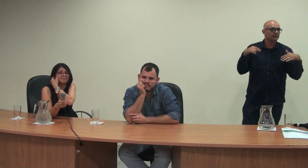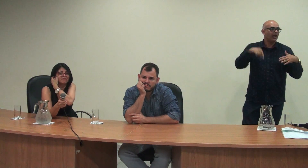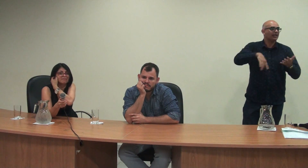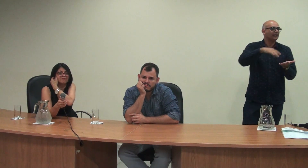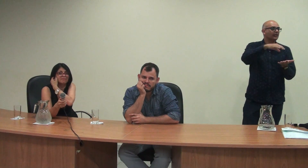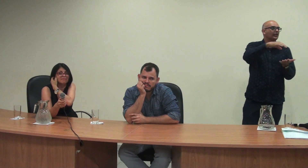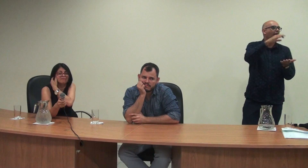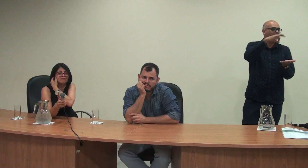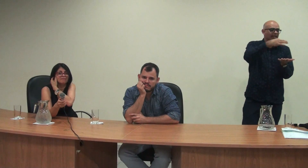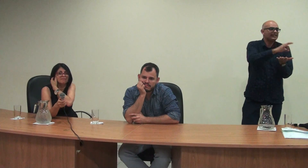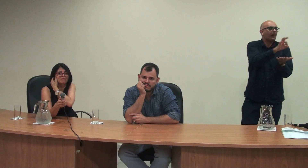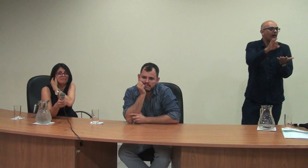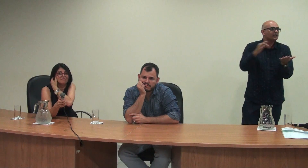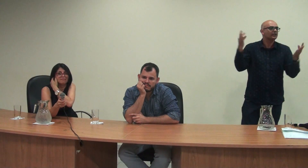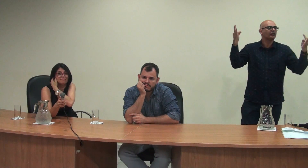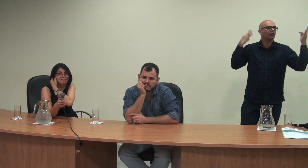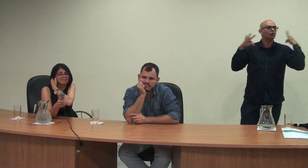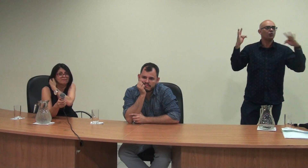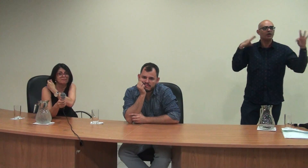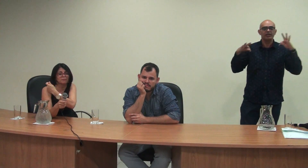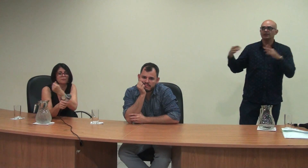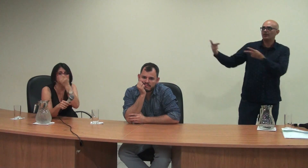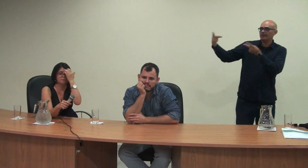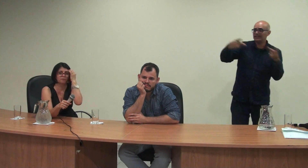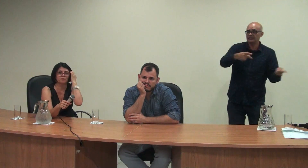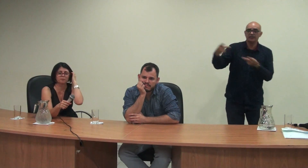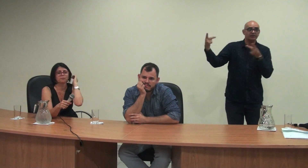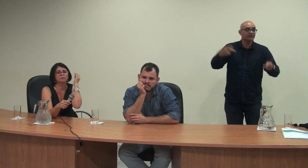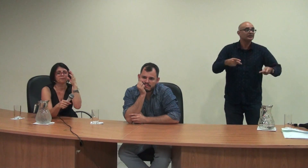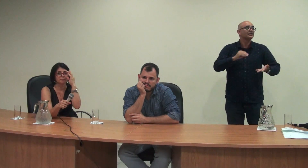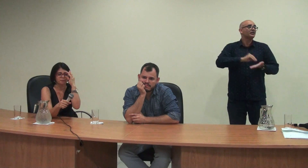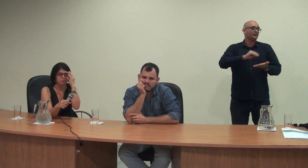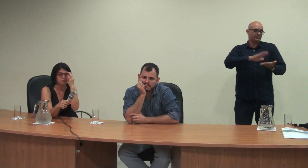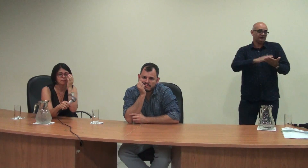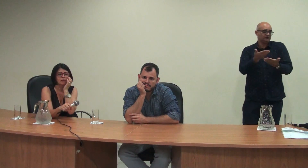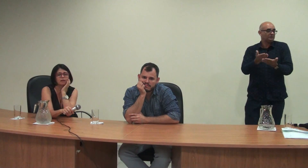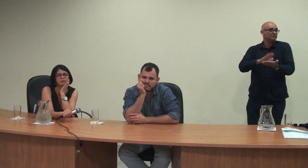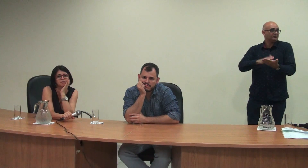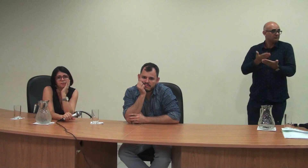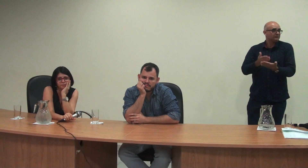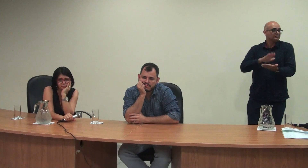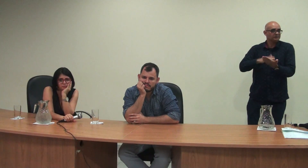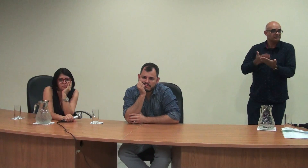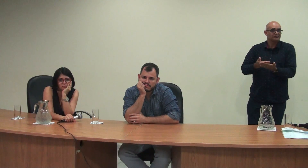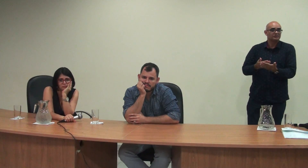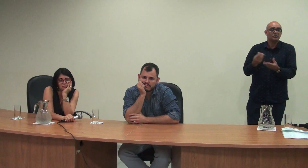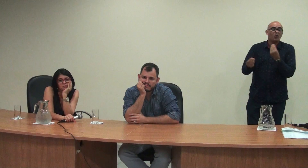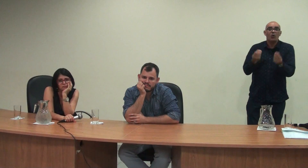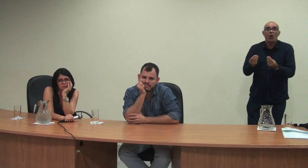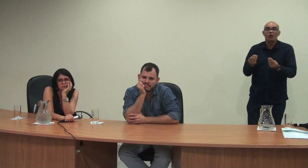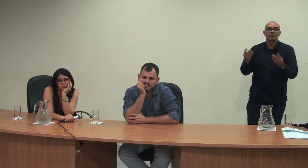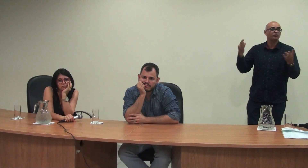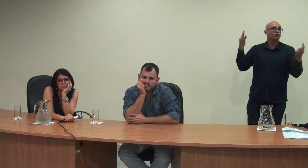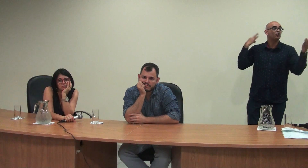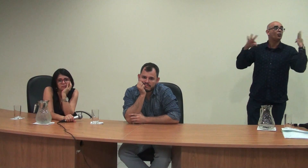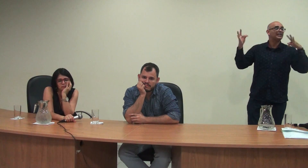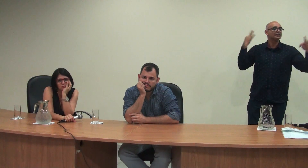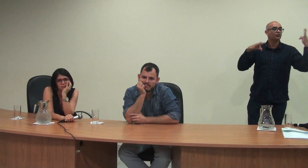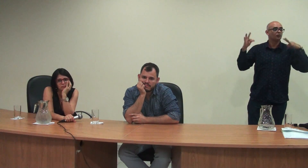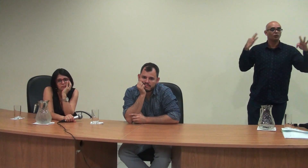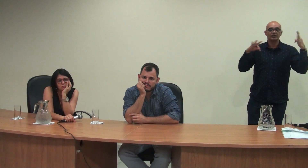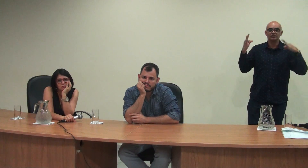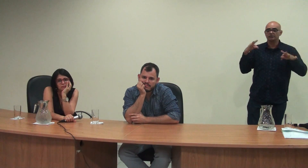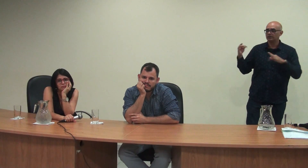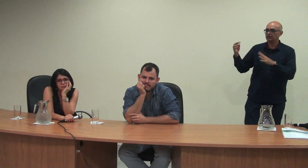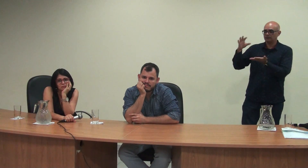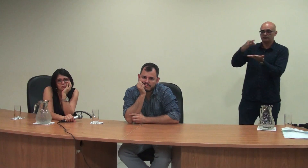da Humanidade, né? Vai receber pessoas que vão vir que é surdo de